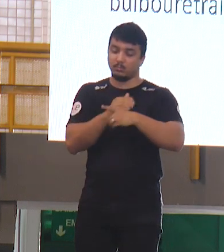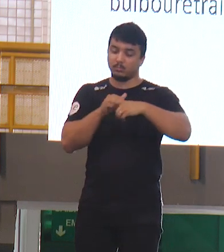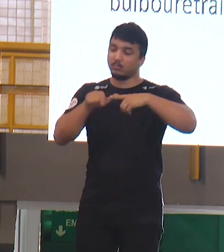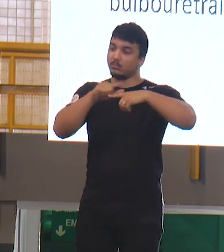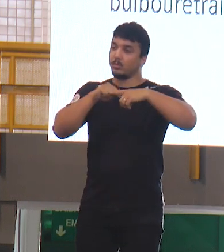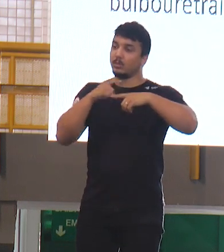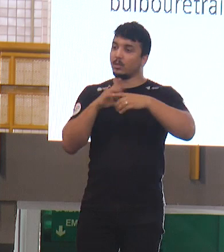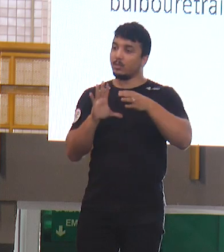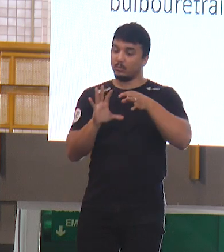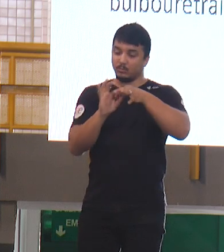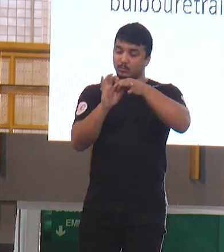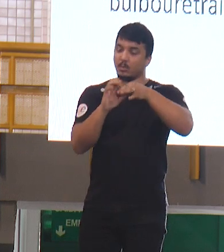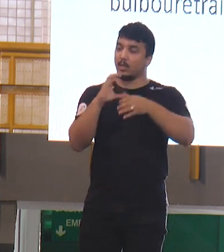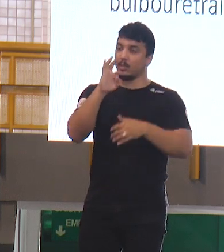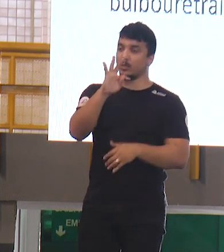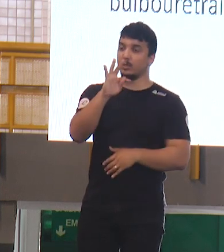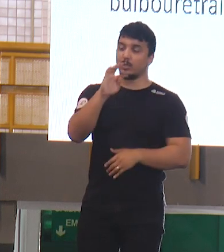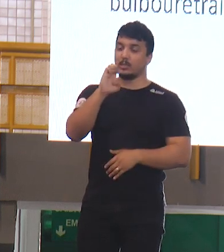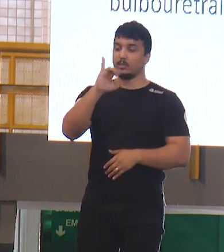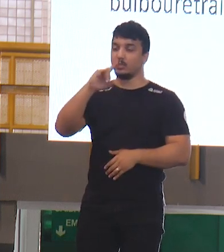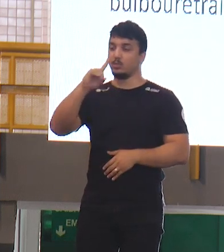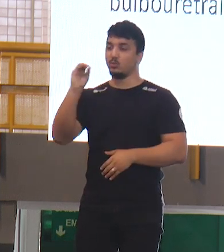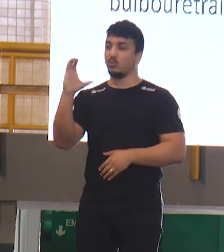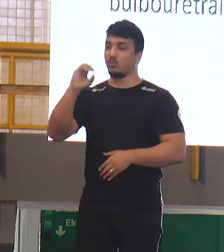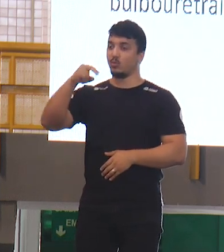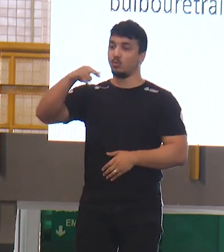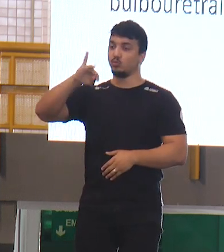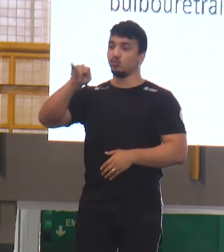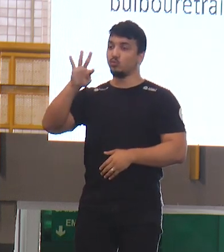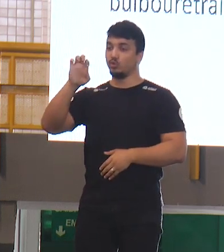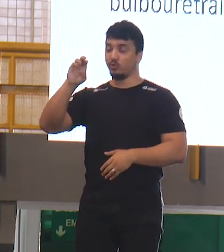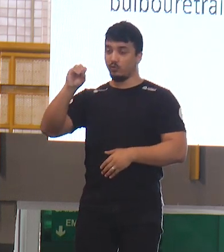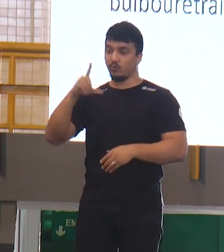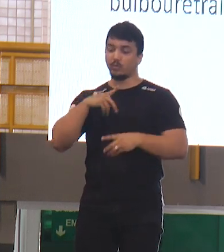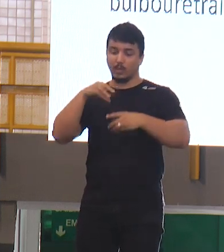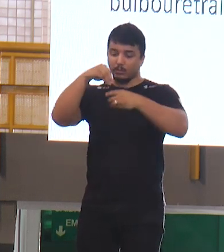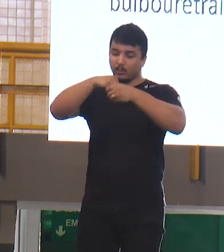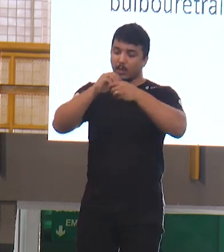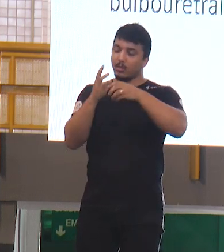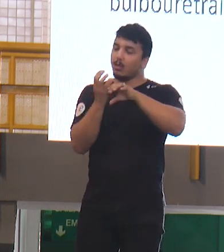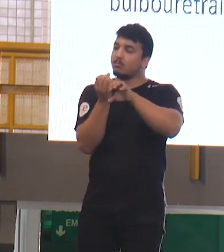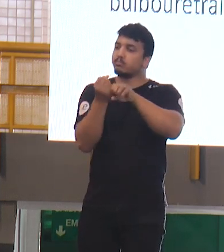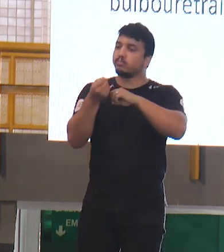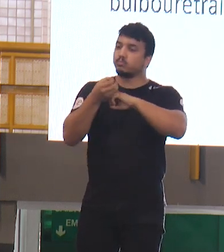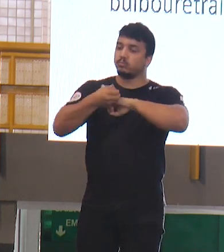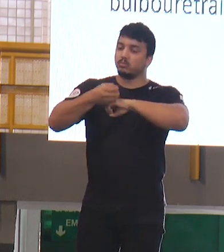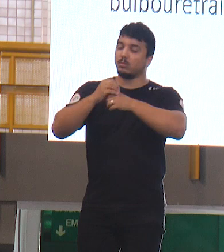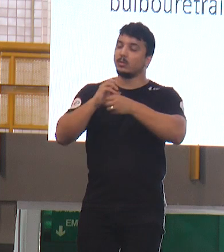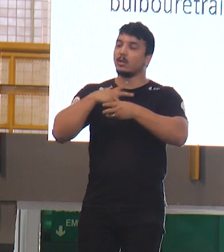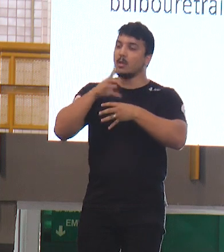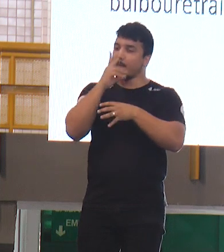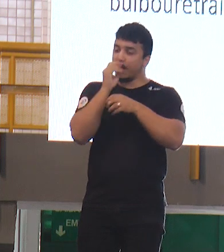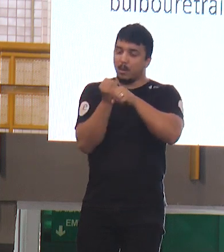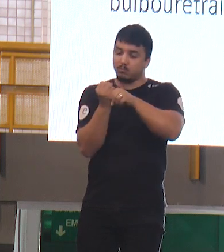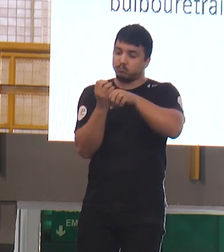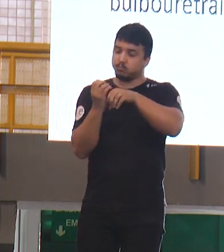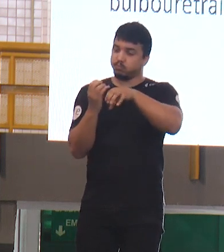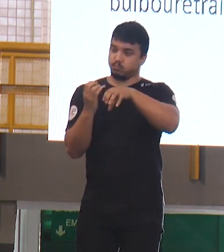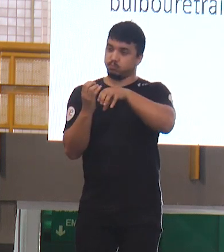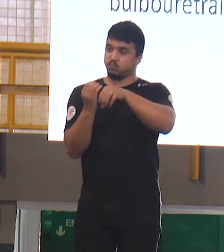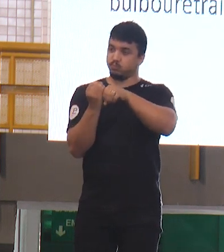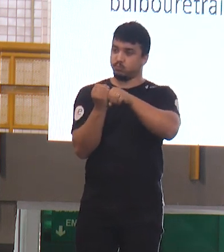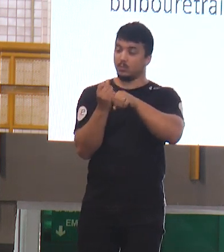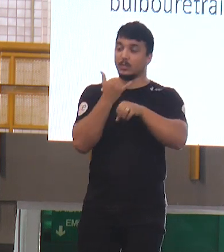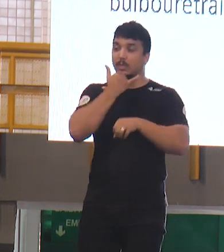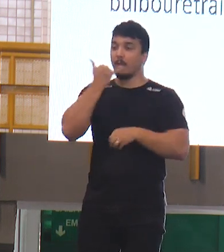tecido conjuntivo, contendo quem? Né? Os corpos cavernosos, né? E os corpos esponjosos, que vão